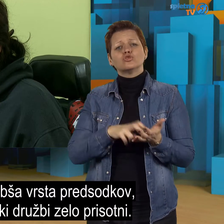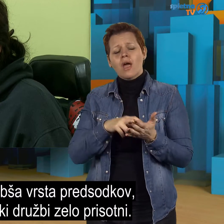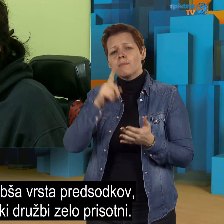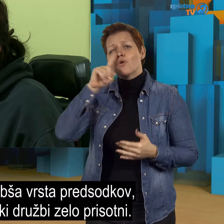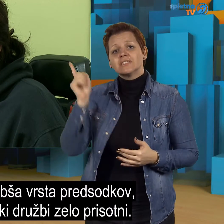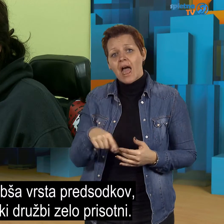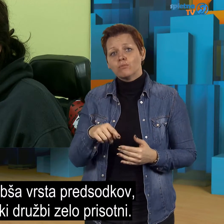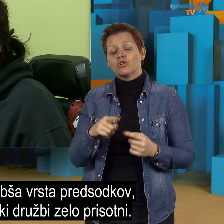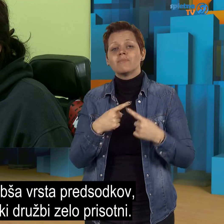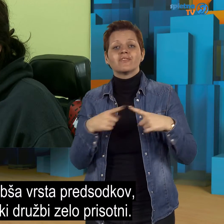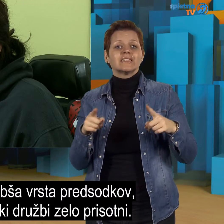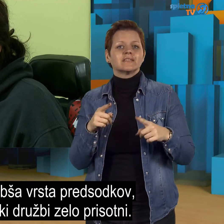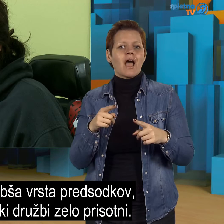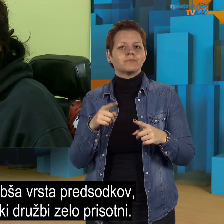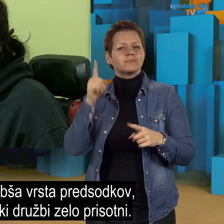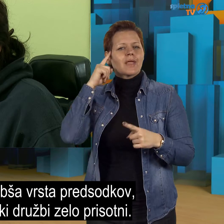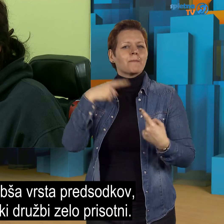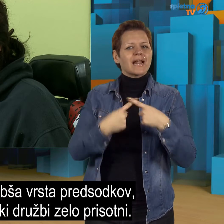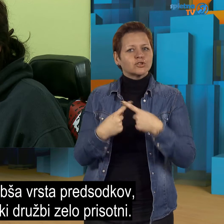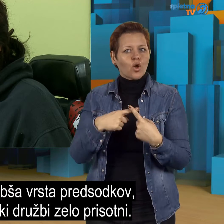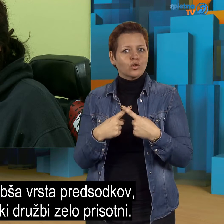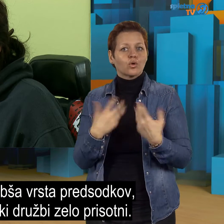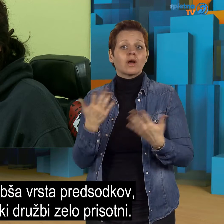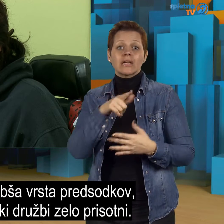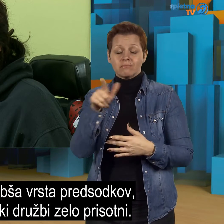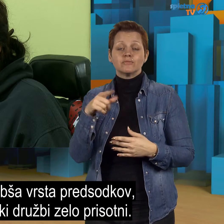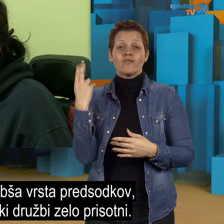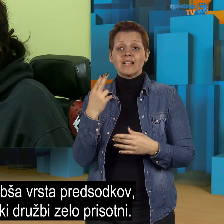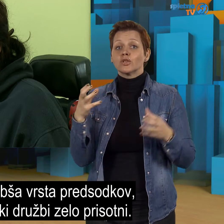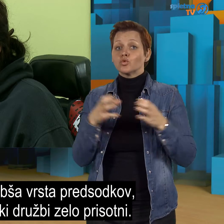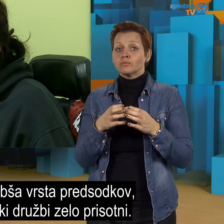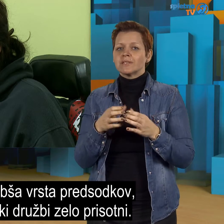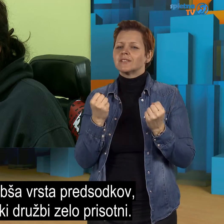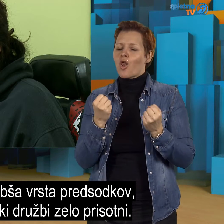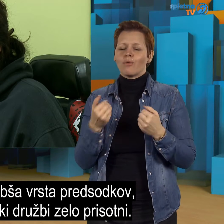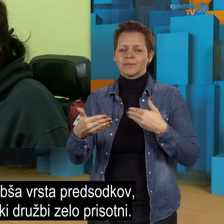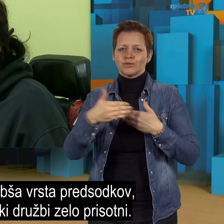Vse to še poslabša vrsta predsodkov, ki so v slovenski družbi zelo prisotni.